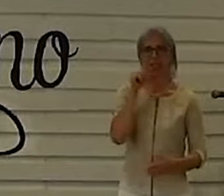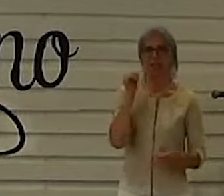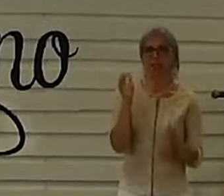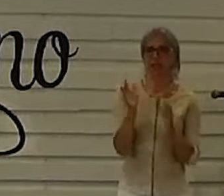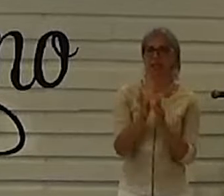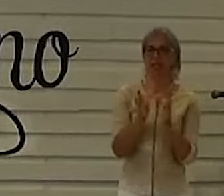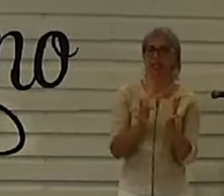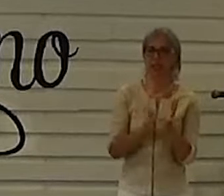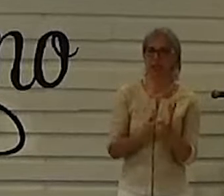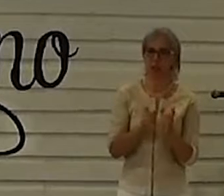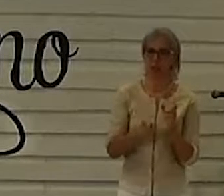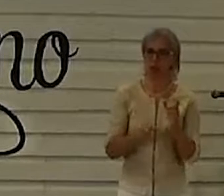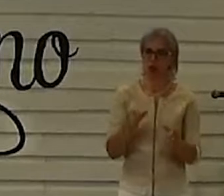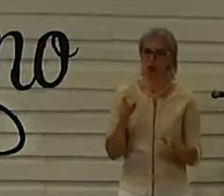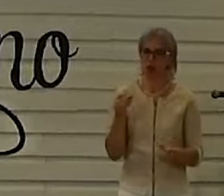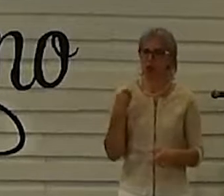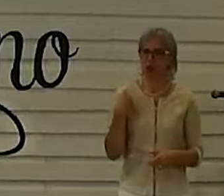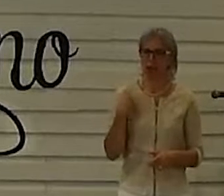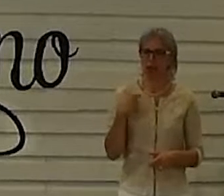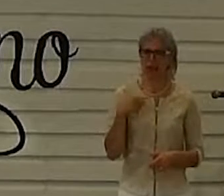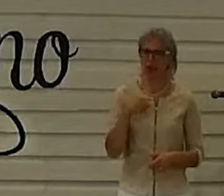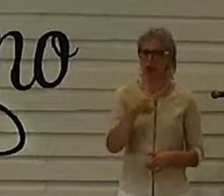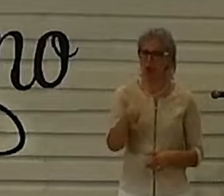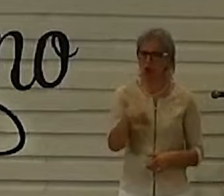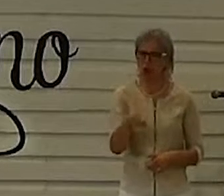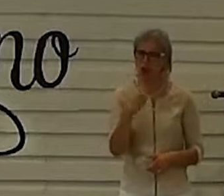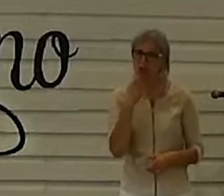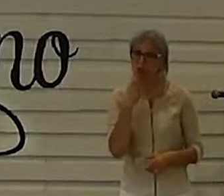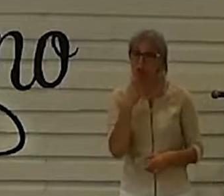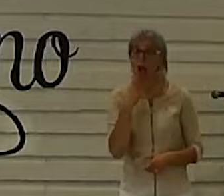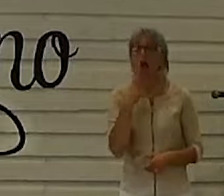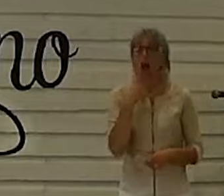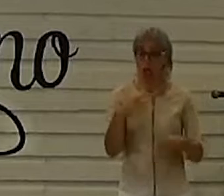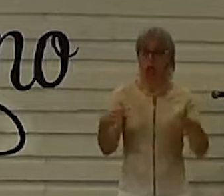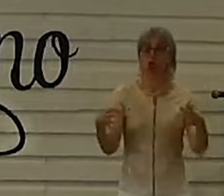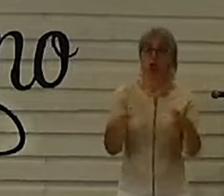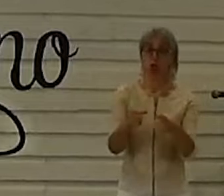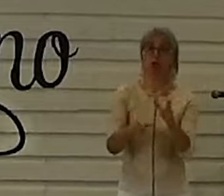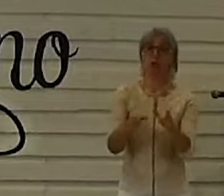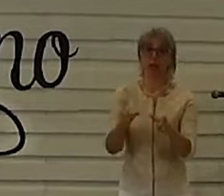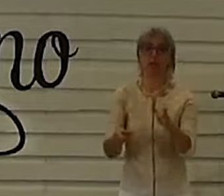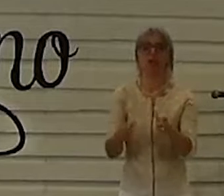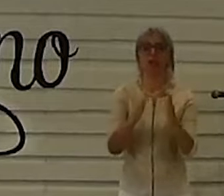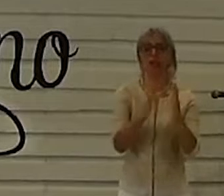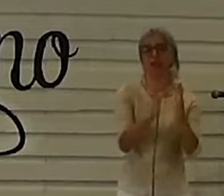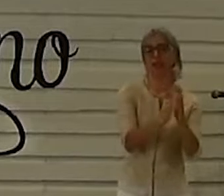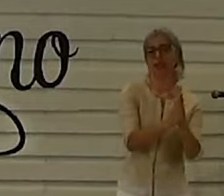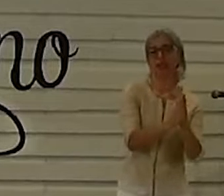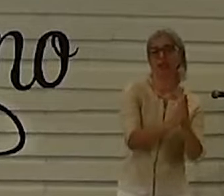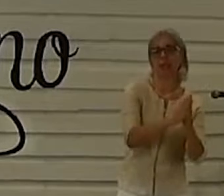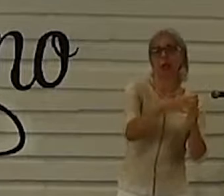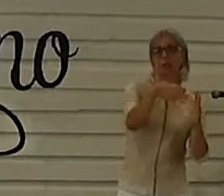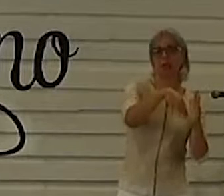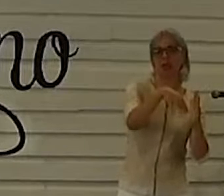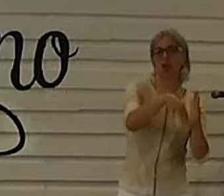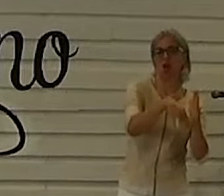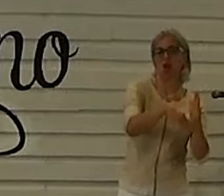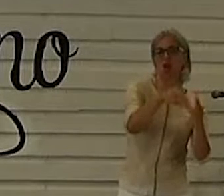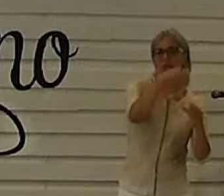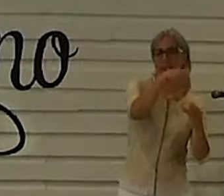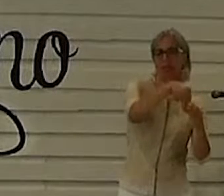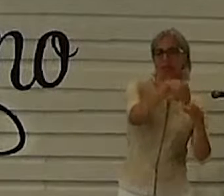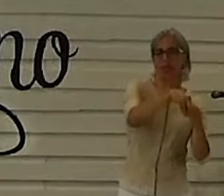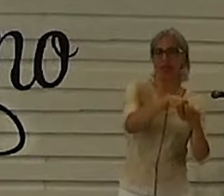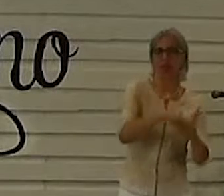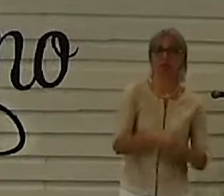evangelica. Siete d'accordo? Ora tu comprendi l'importanza che